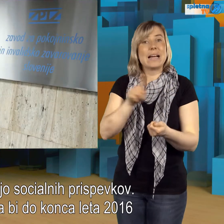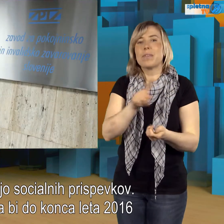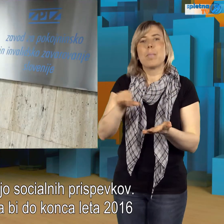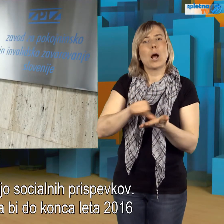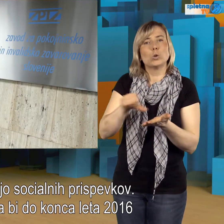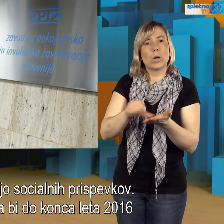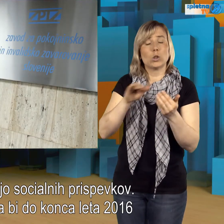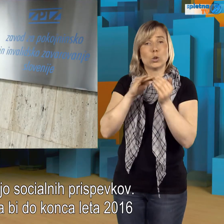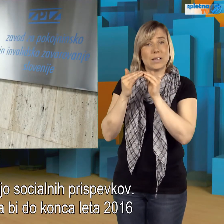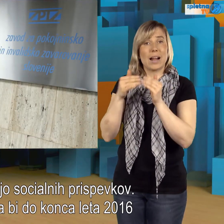socialnih prispevkov.